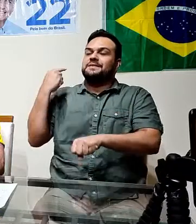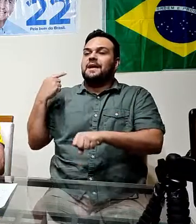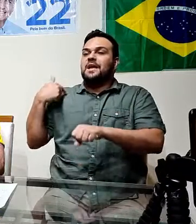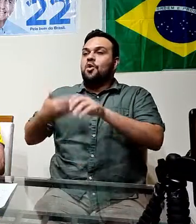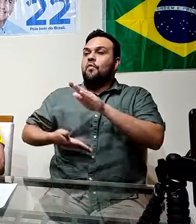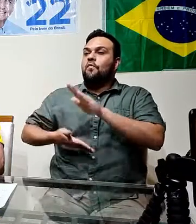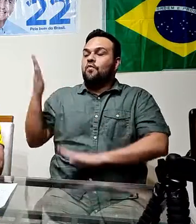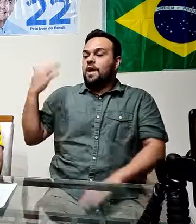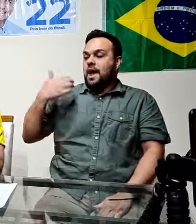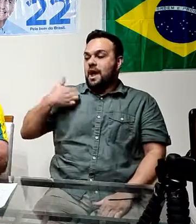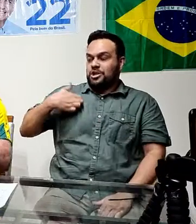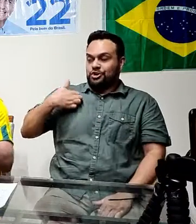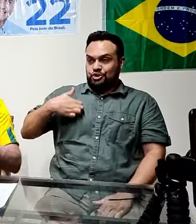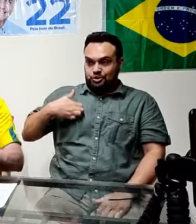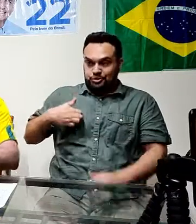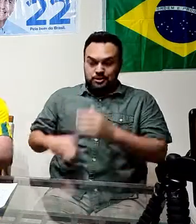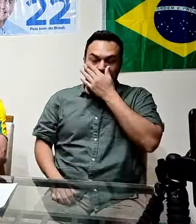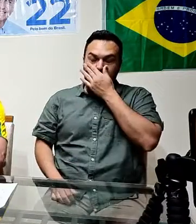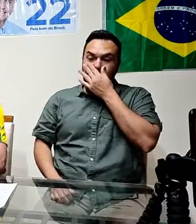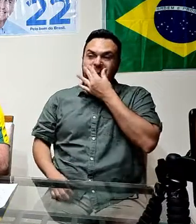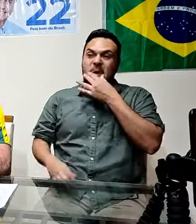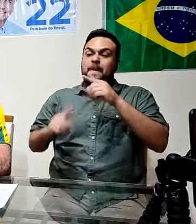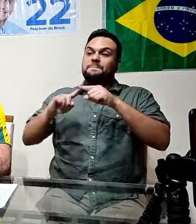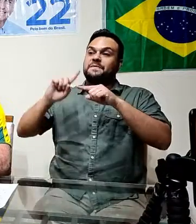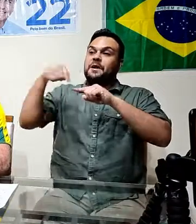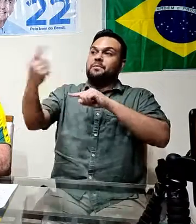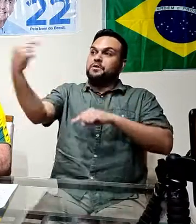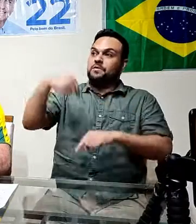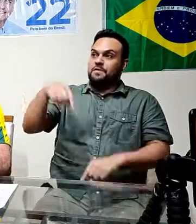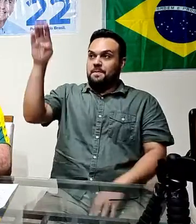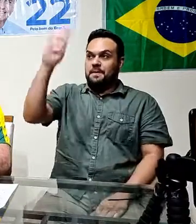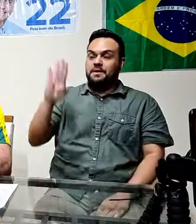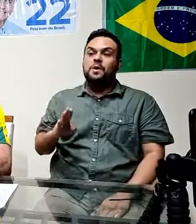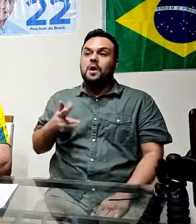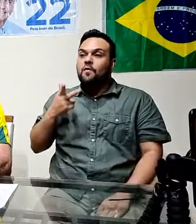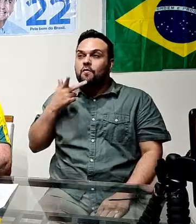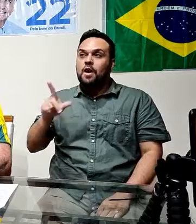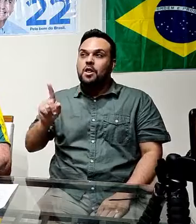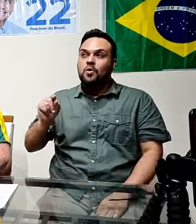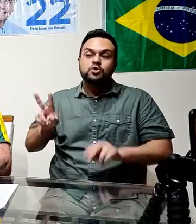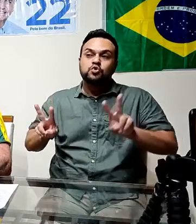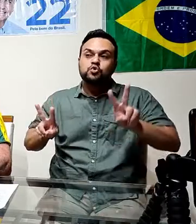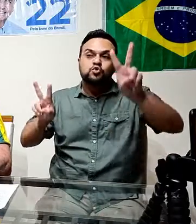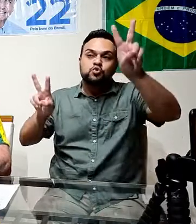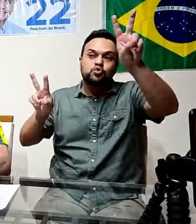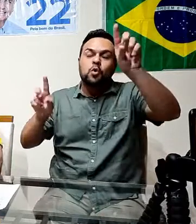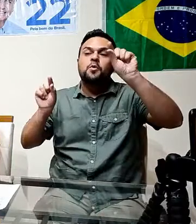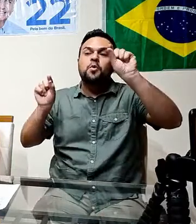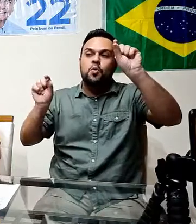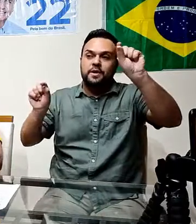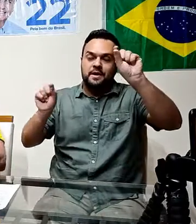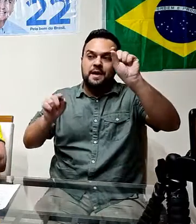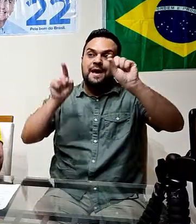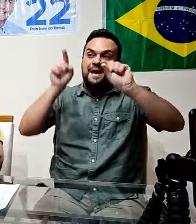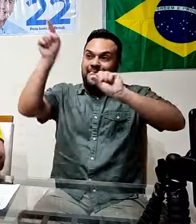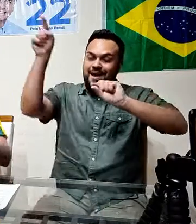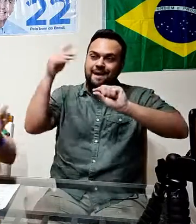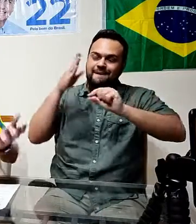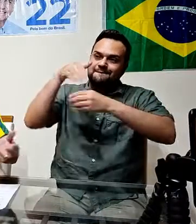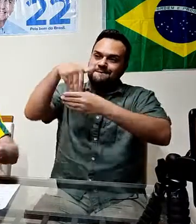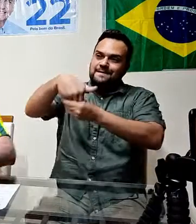na Argentina, né? E depois, quando vim no Brasil, o que eu falei sobre as primárias argentinas que sinalizavam